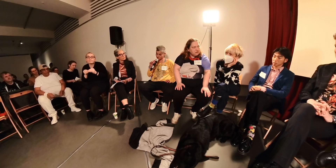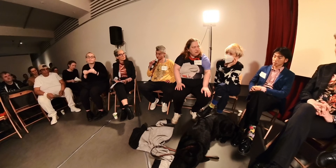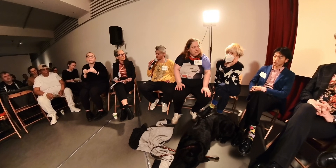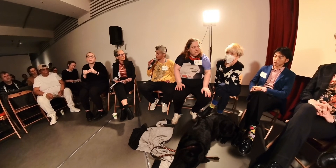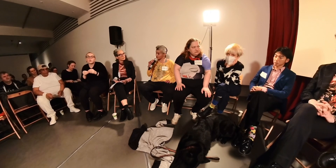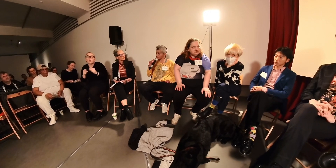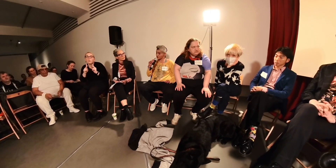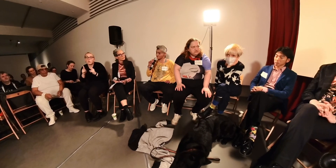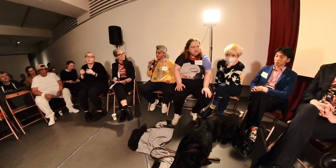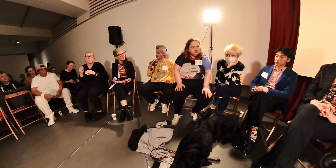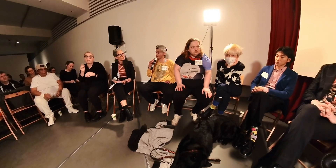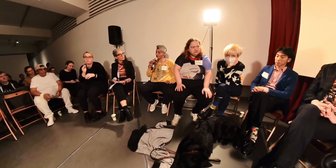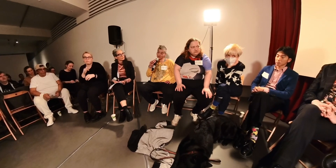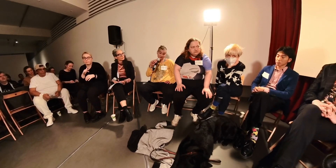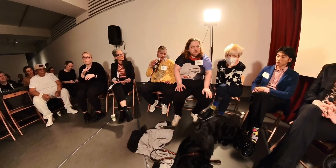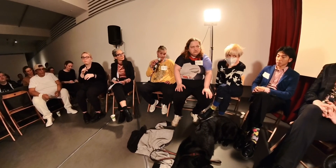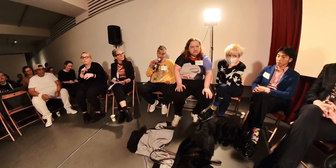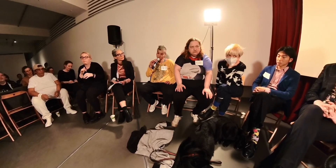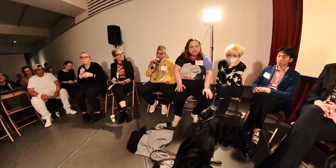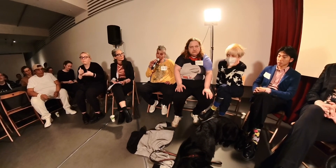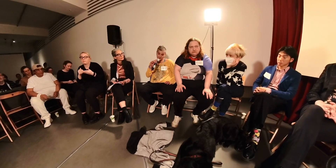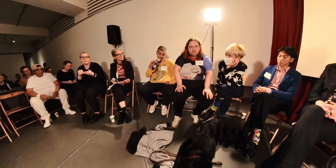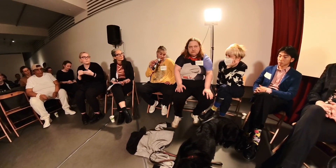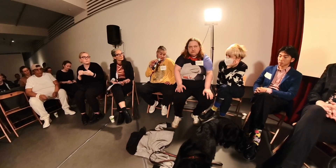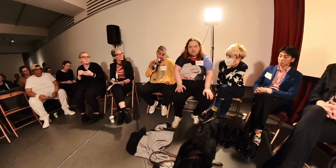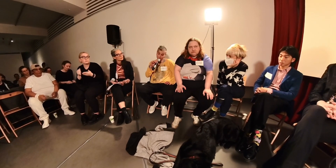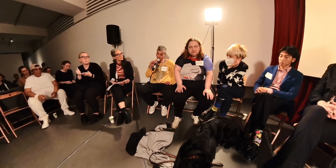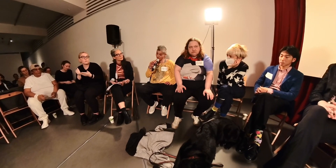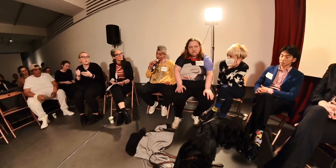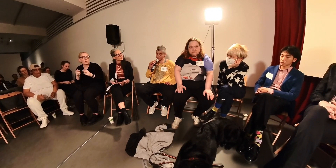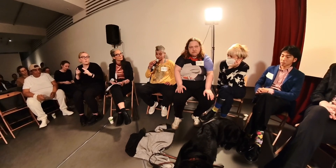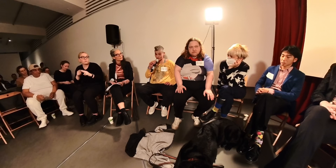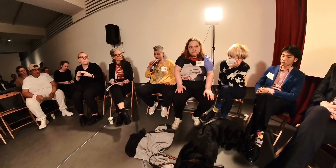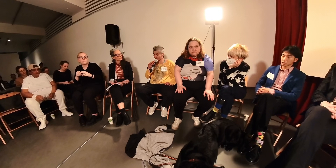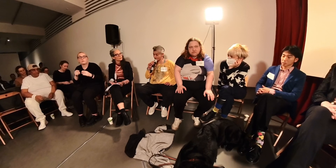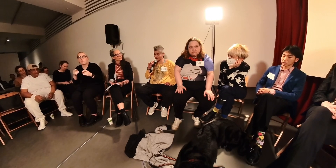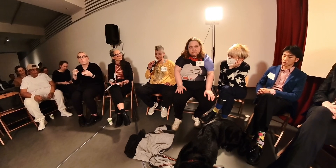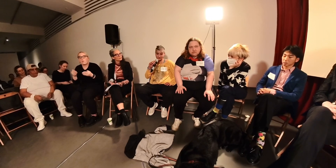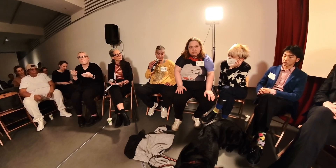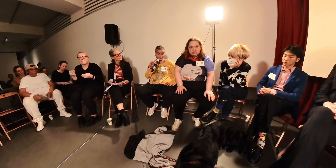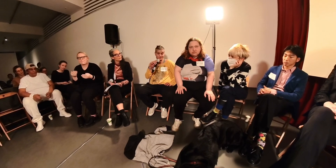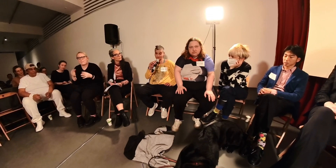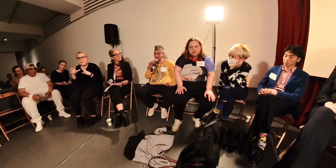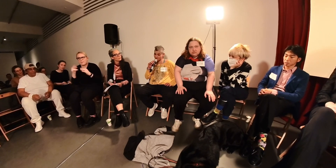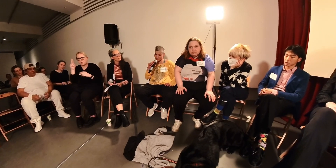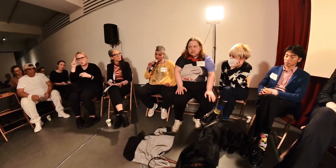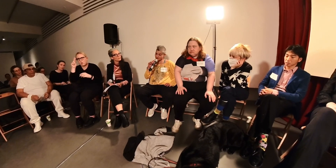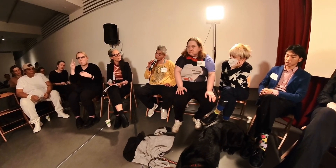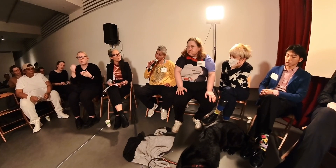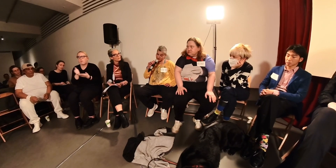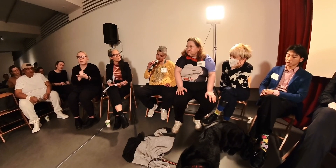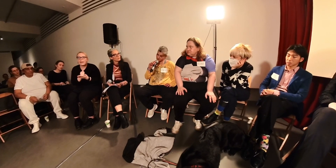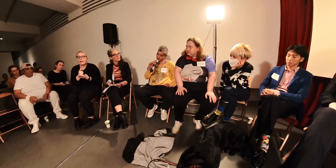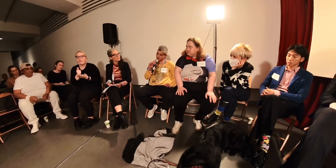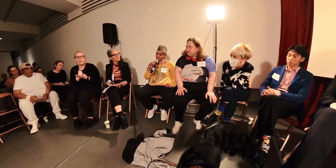lidí, co jsou na ulici, ať jsou to lesbičky, ať to jsou Romové, ať to jsou gejové, ať to jsou závislí